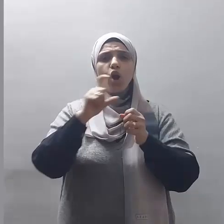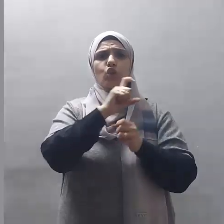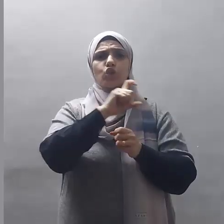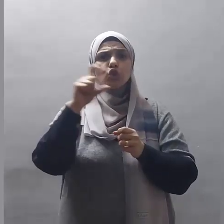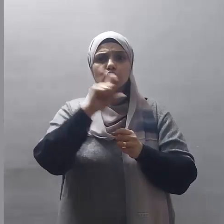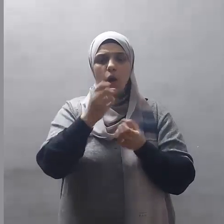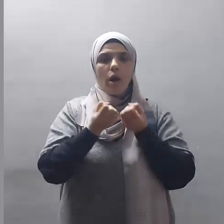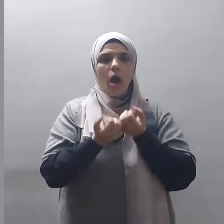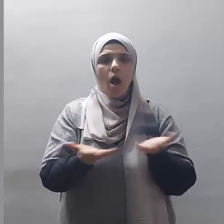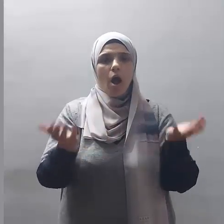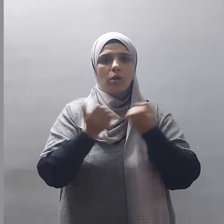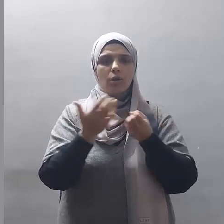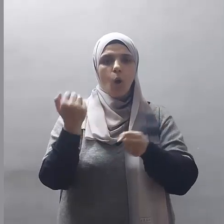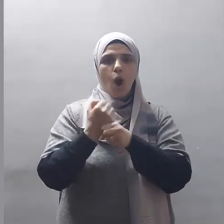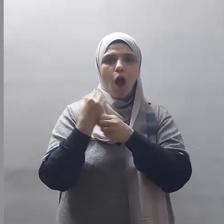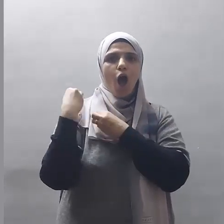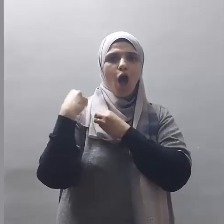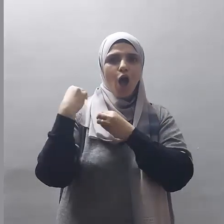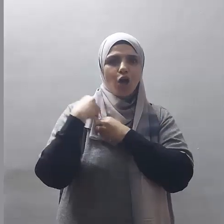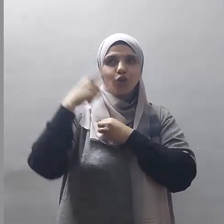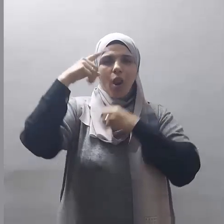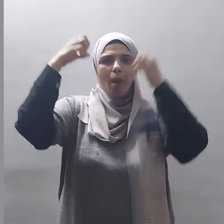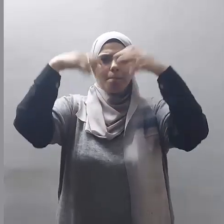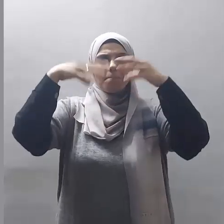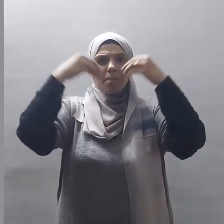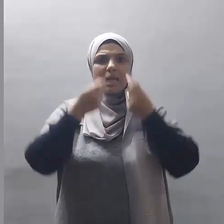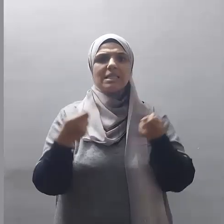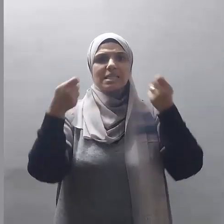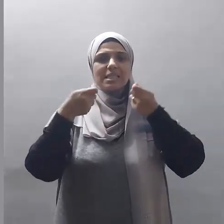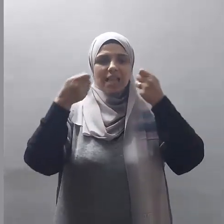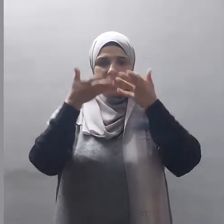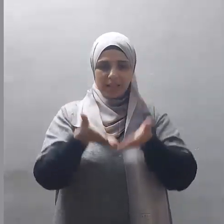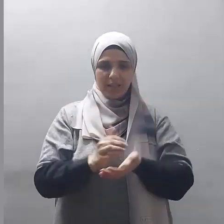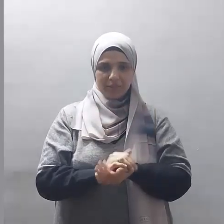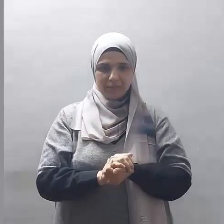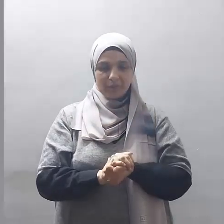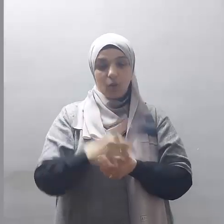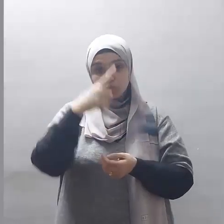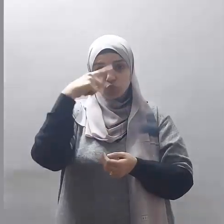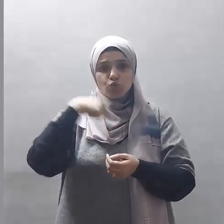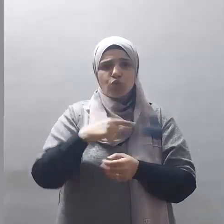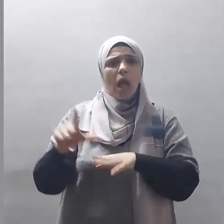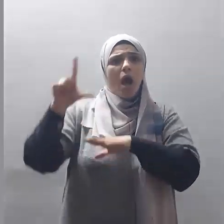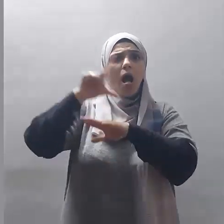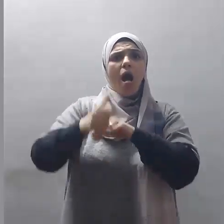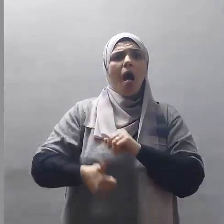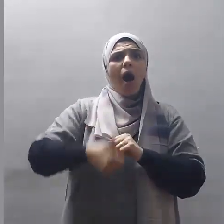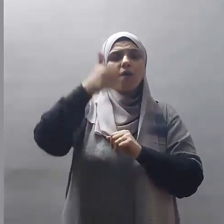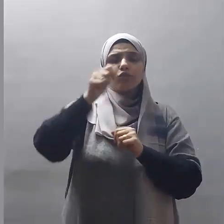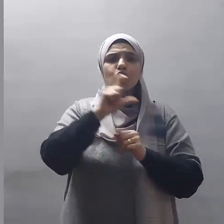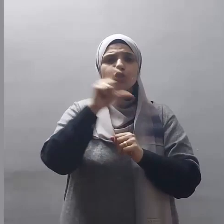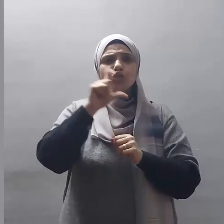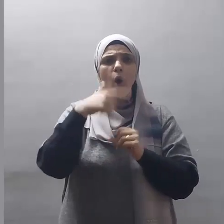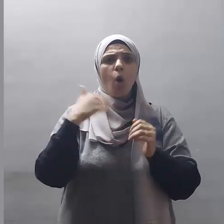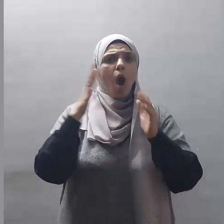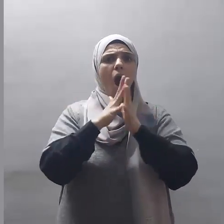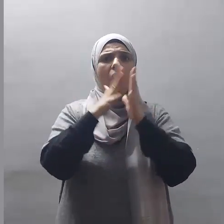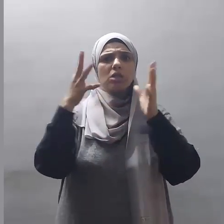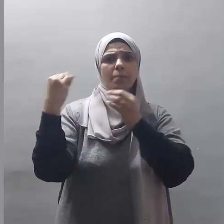العطايا والهبات والمنح والنفحات والبركات، وهو سيد الشهور وأعظمها. أيامه